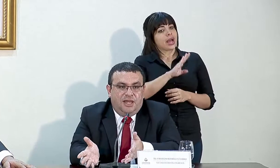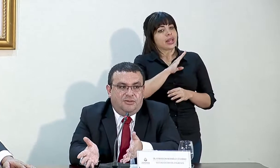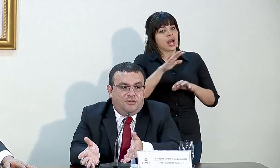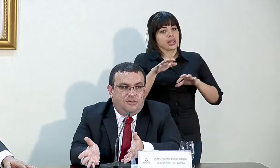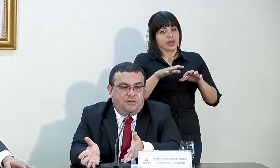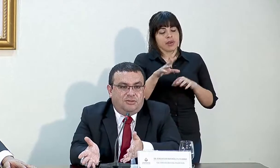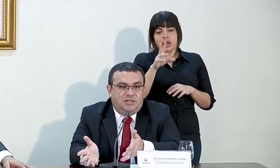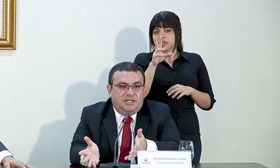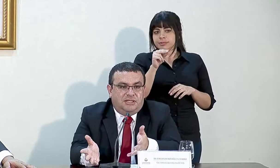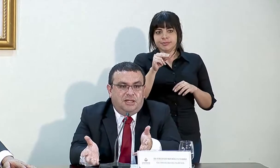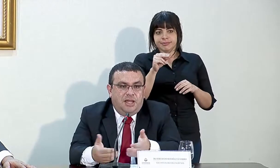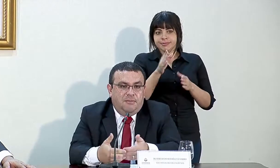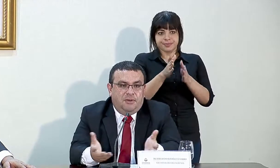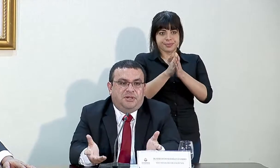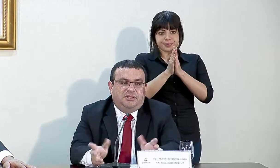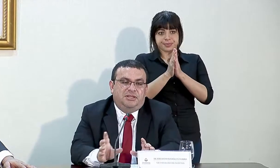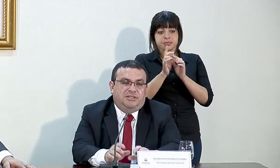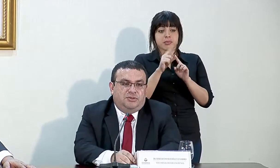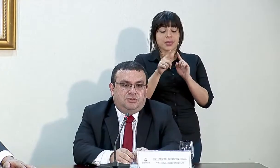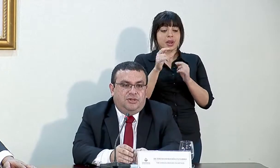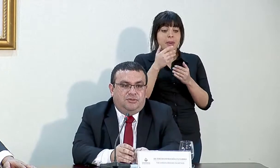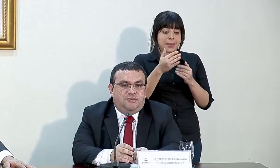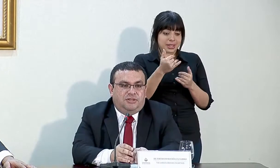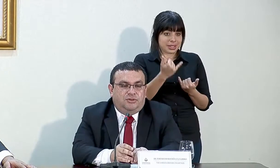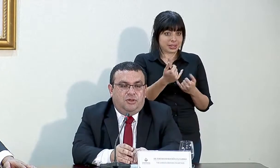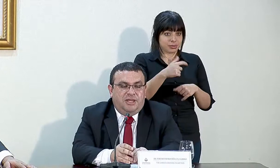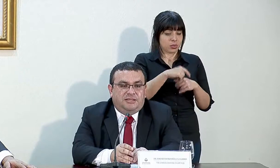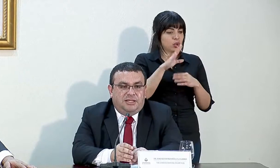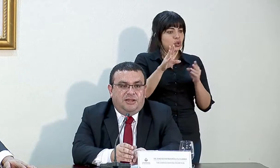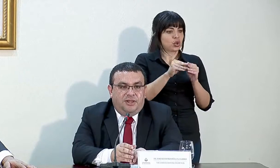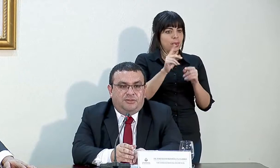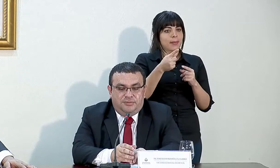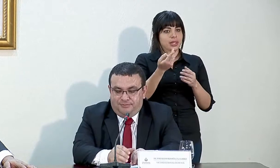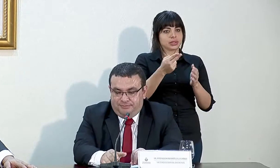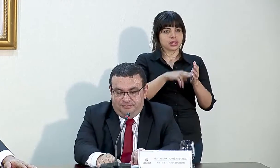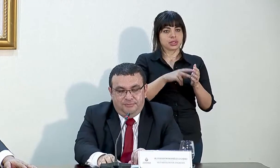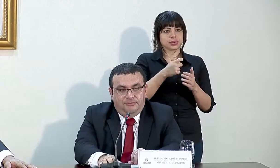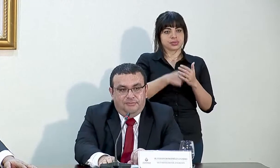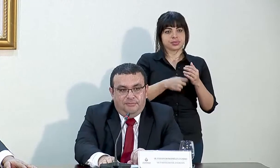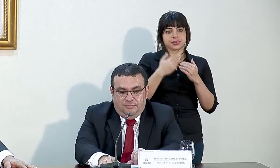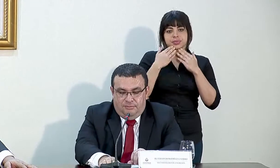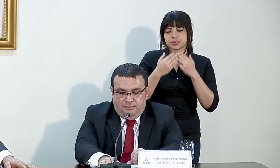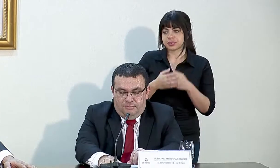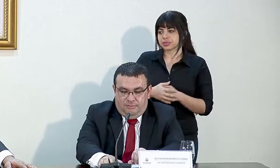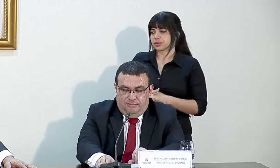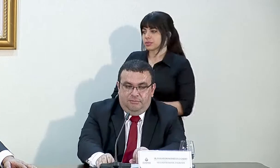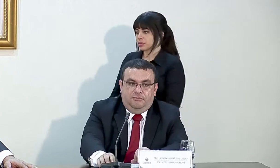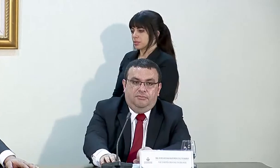de la actividad no lo solicitan, pero a partir de esto eventualmente todos van a estar grabados.